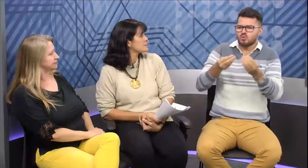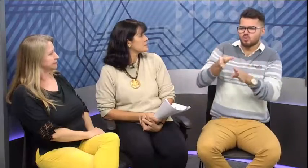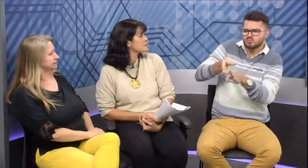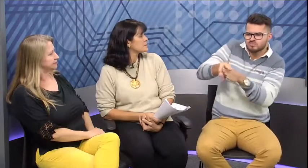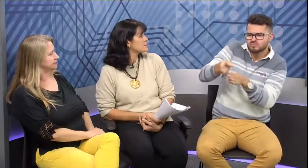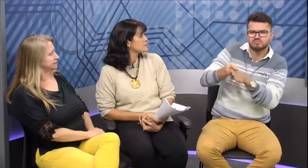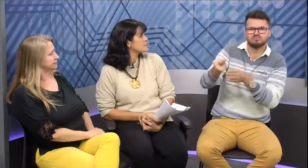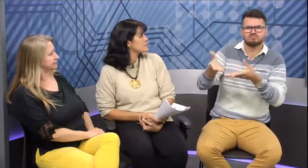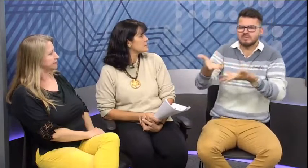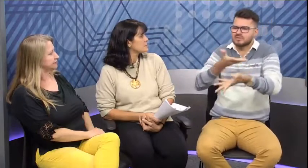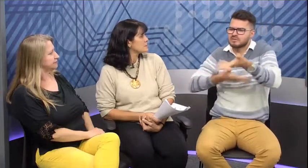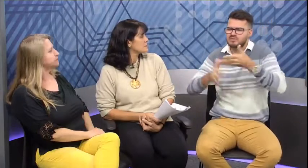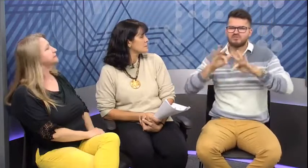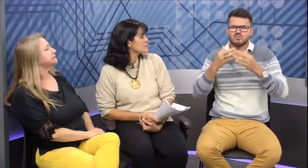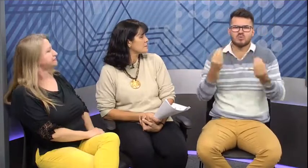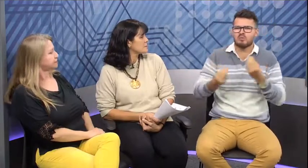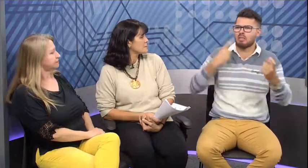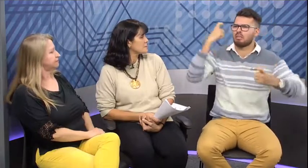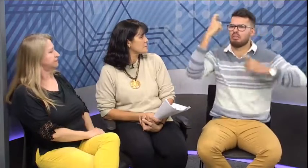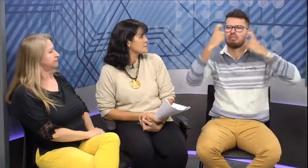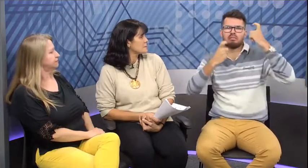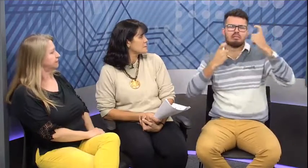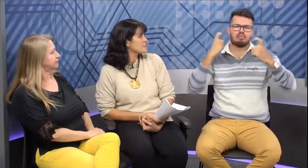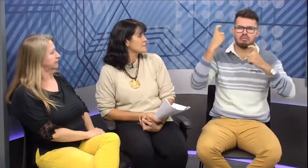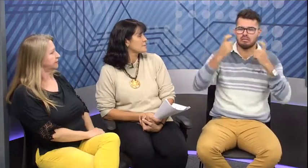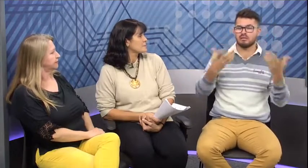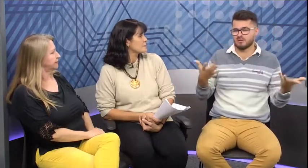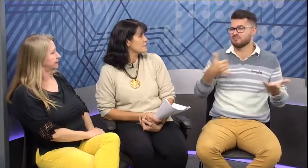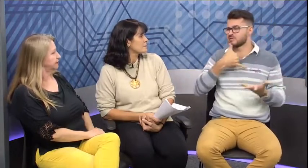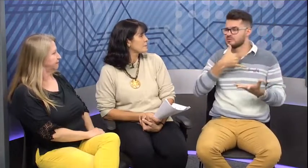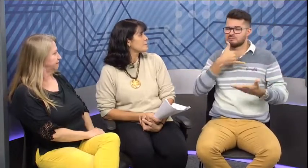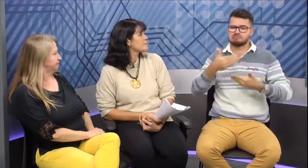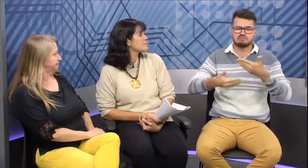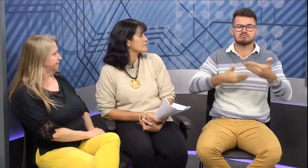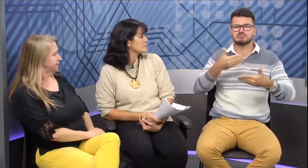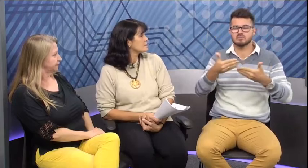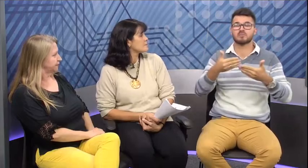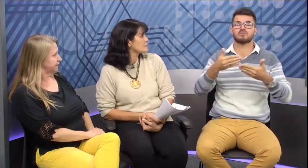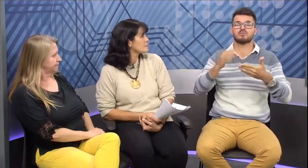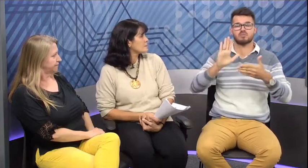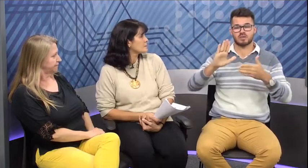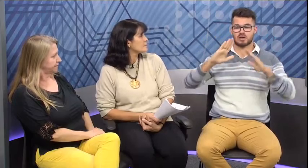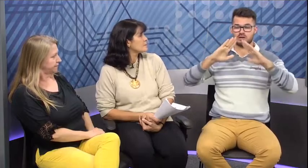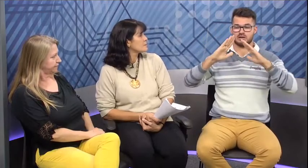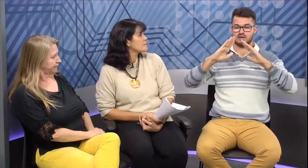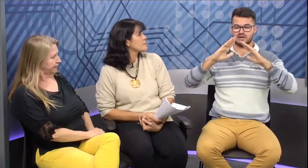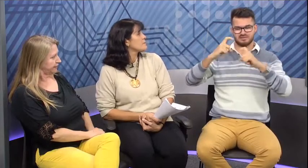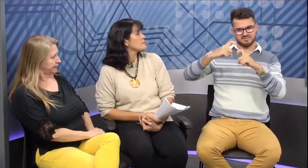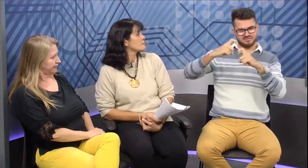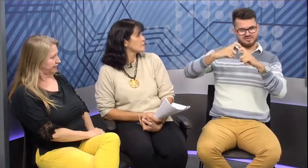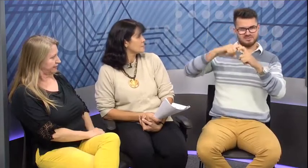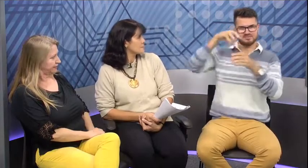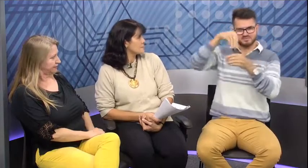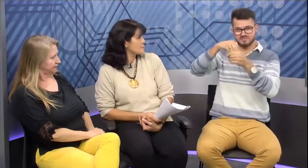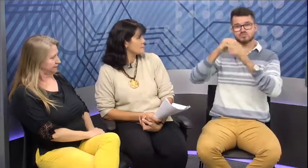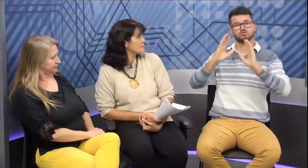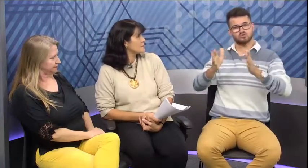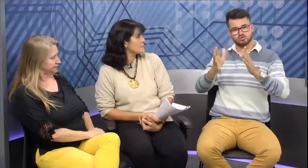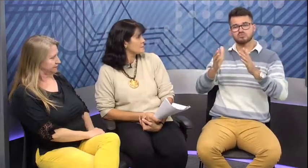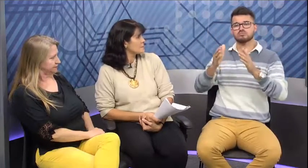né, nesse processo de educar. E aí foi algo muito triste nesse primeiro momento.